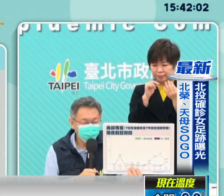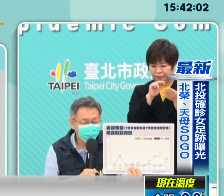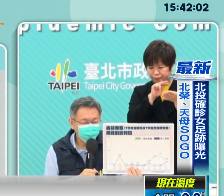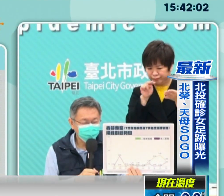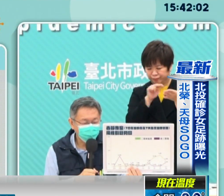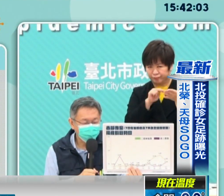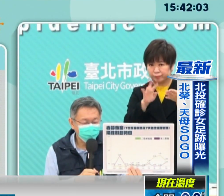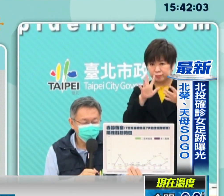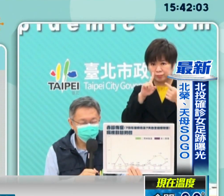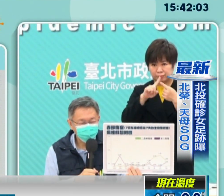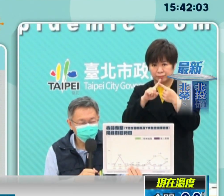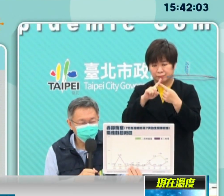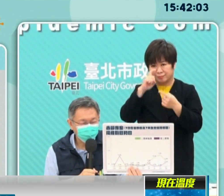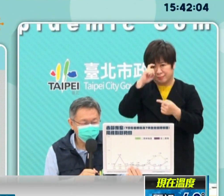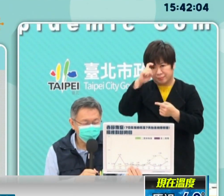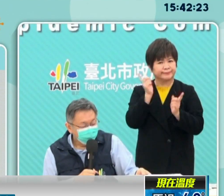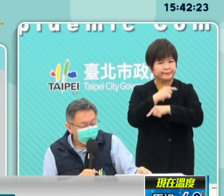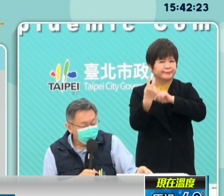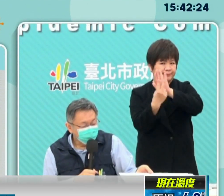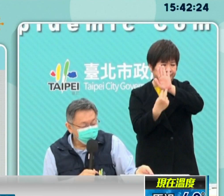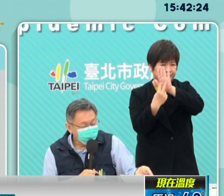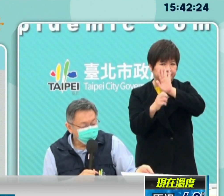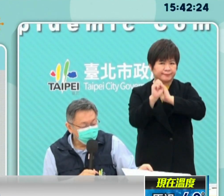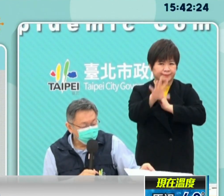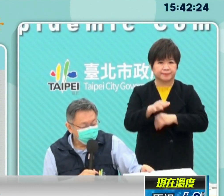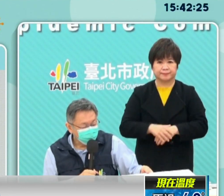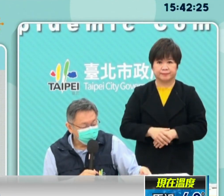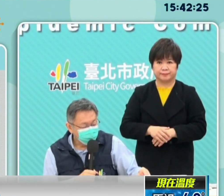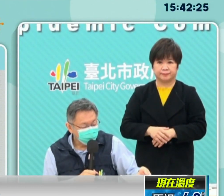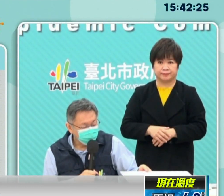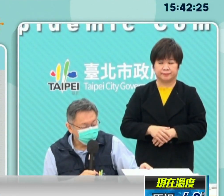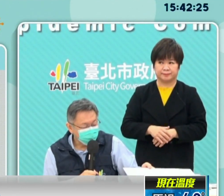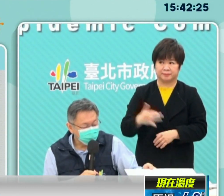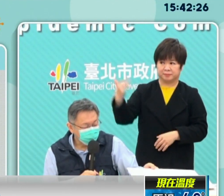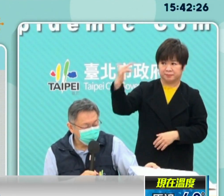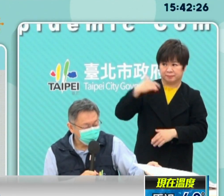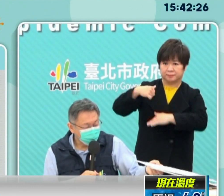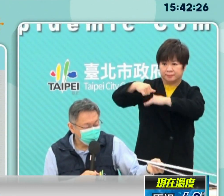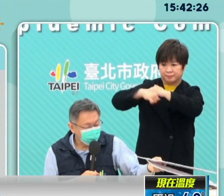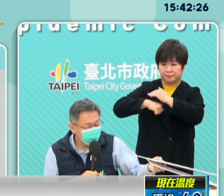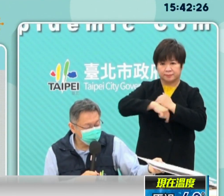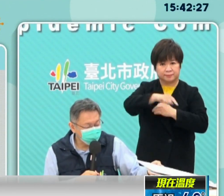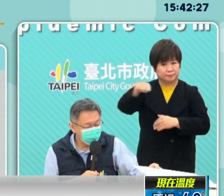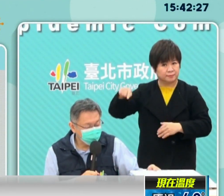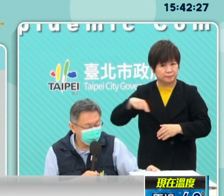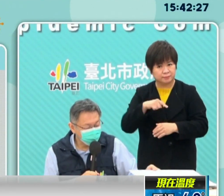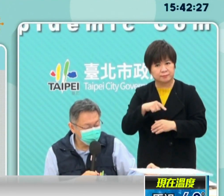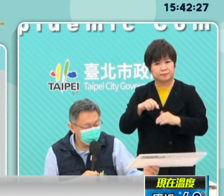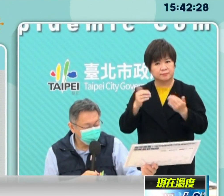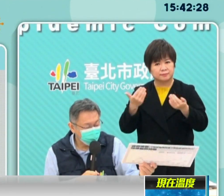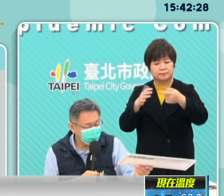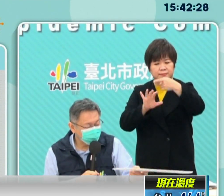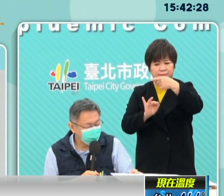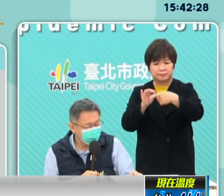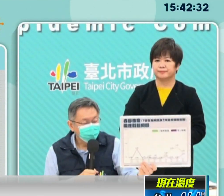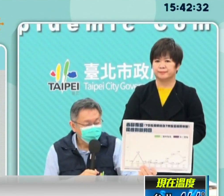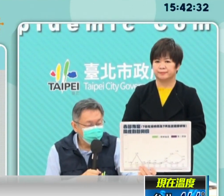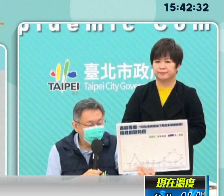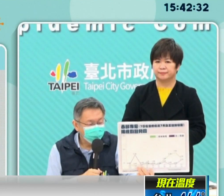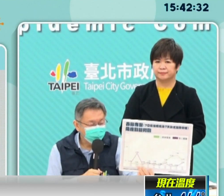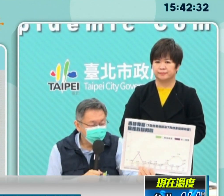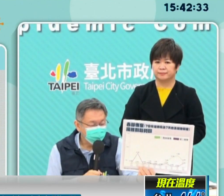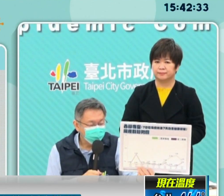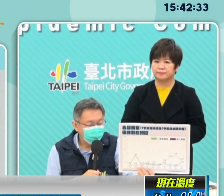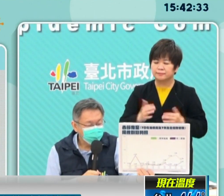在10天以后才被抓到阳性。如果我们入境的旅客里面会到4%的是阳性，那